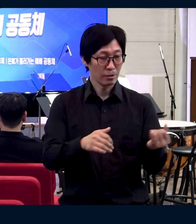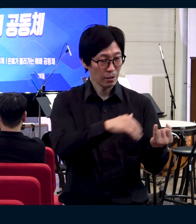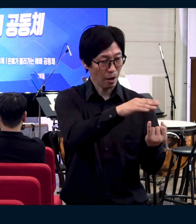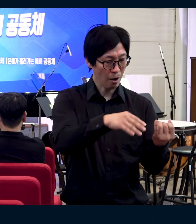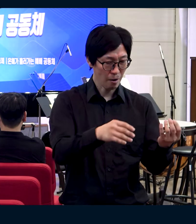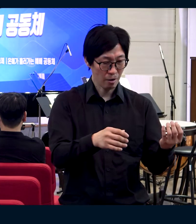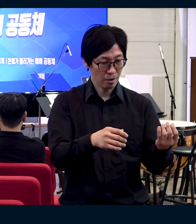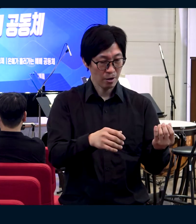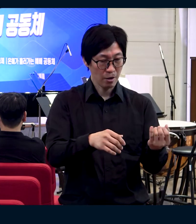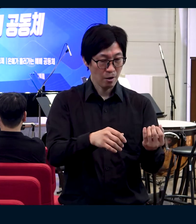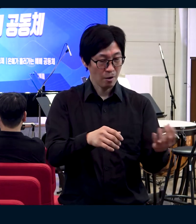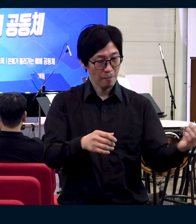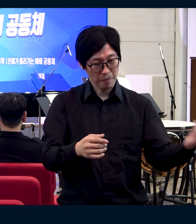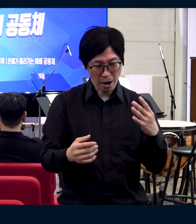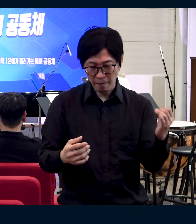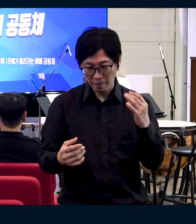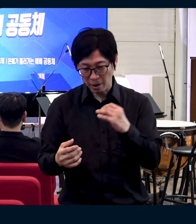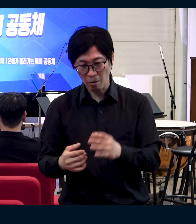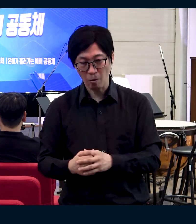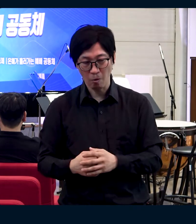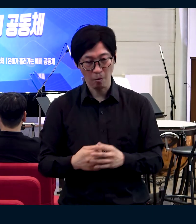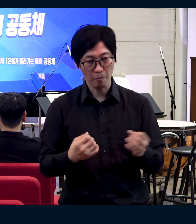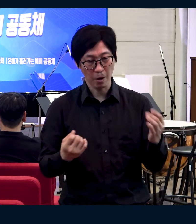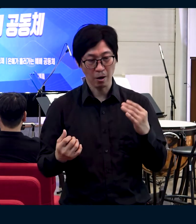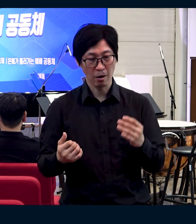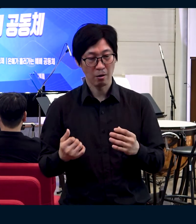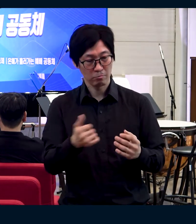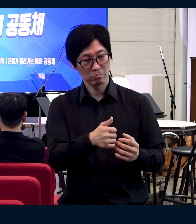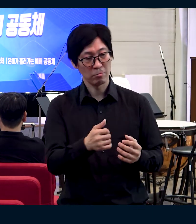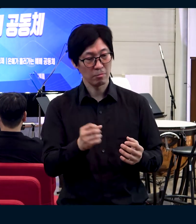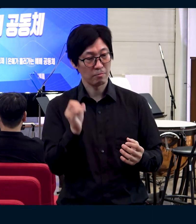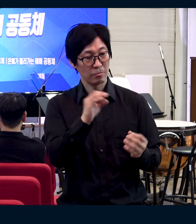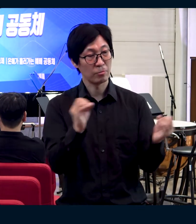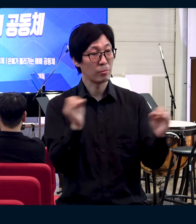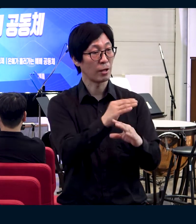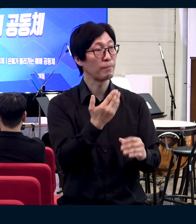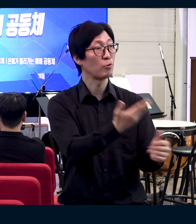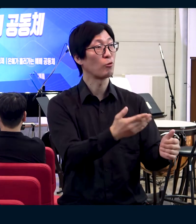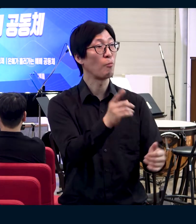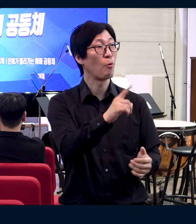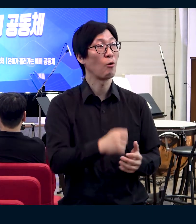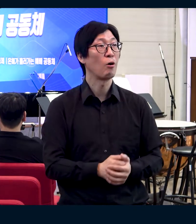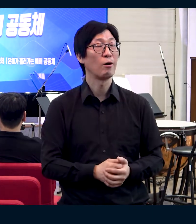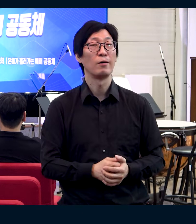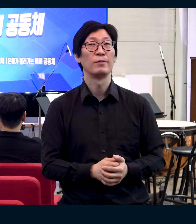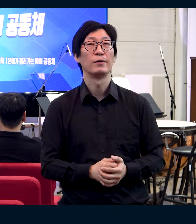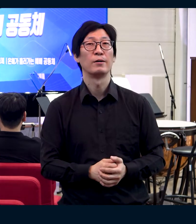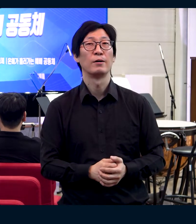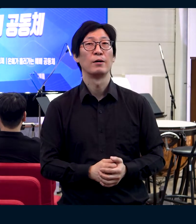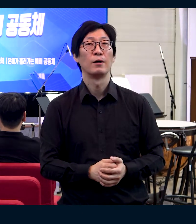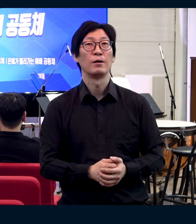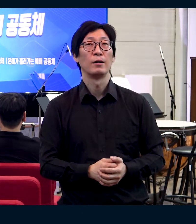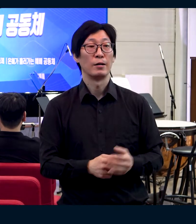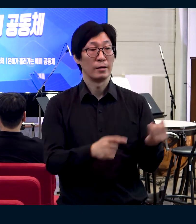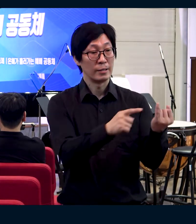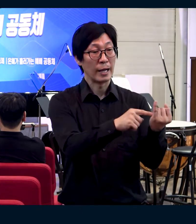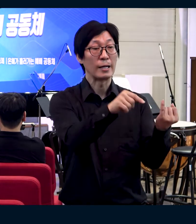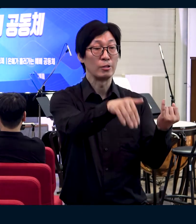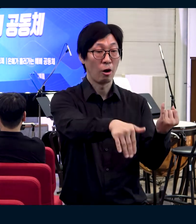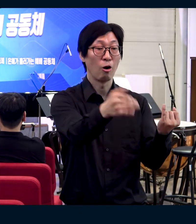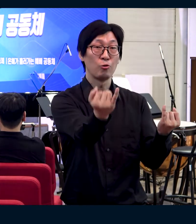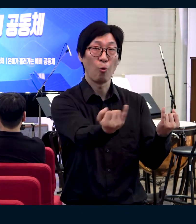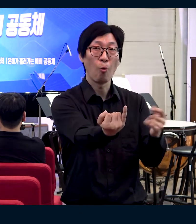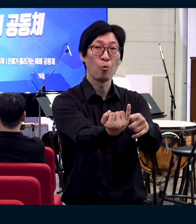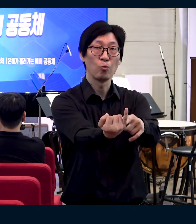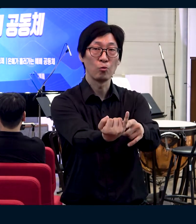그 스타일대로 진짜 비겁하고 무책임하게 대처하거든요. 뭐라고 했어요? 성경에 보니까 당신의